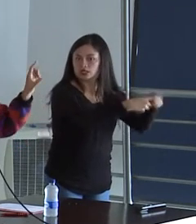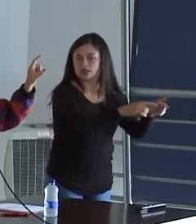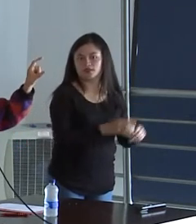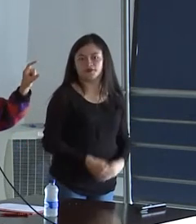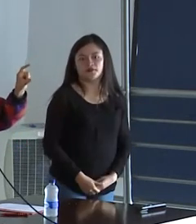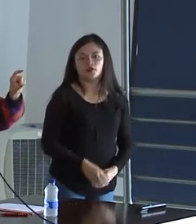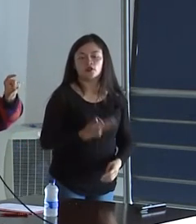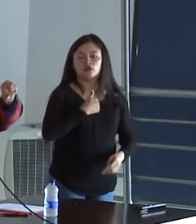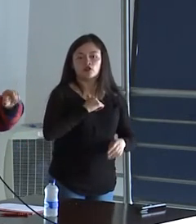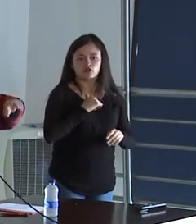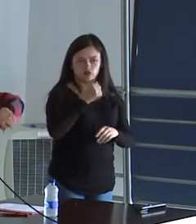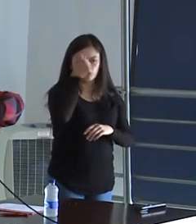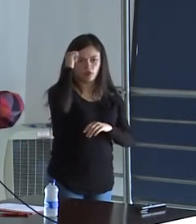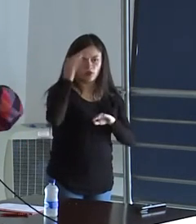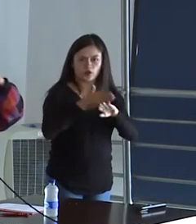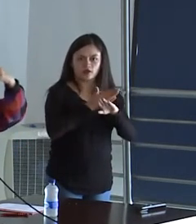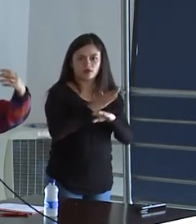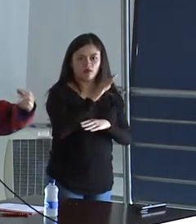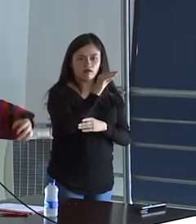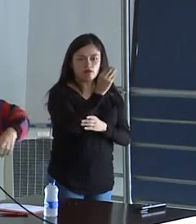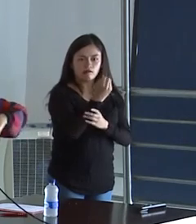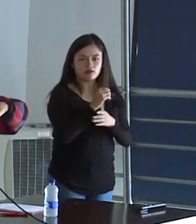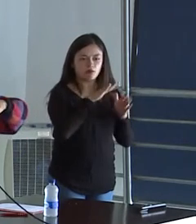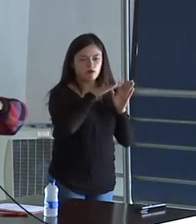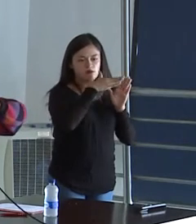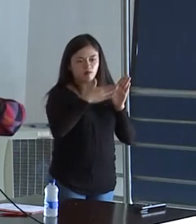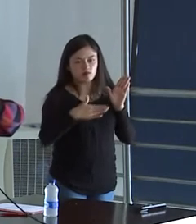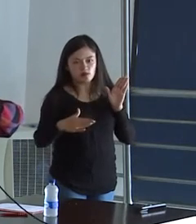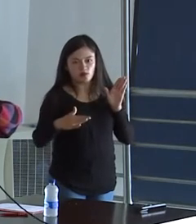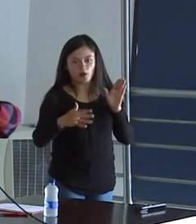Entonces, tuvimos hasta un declive por esa energía,